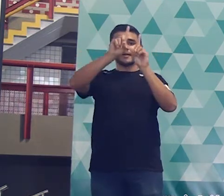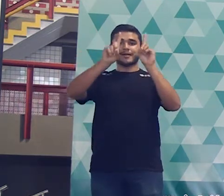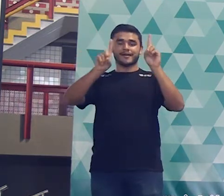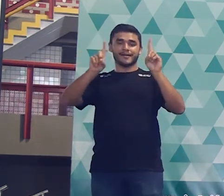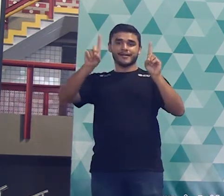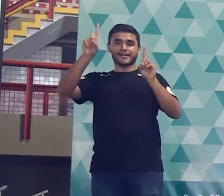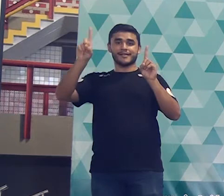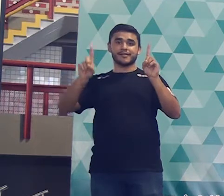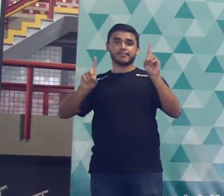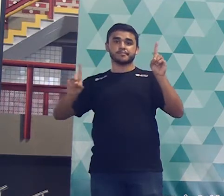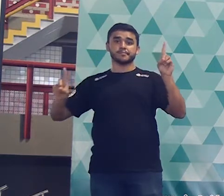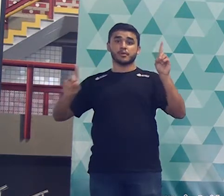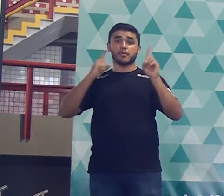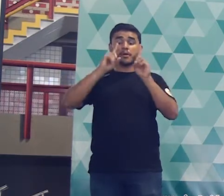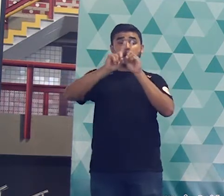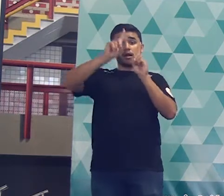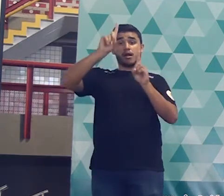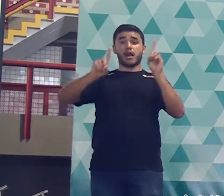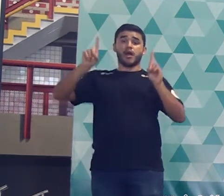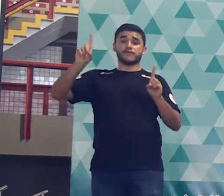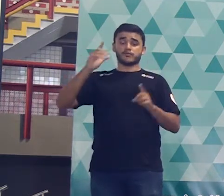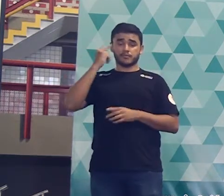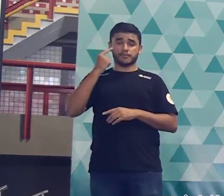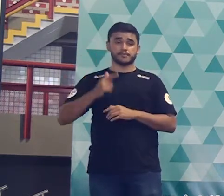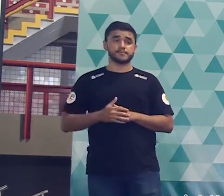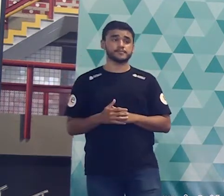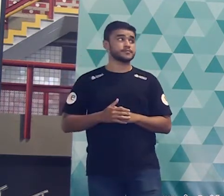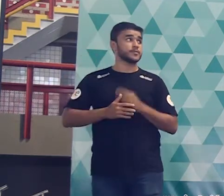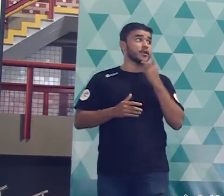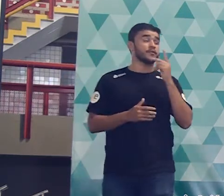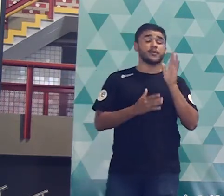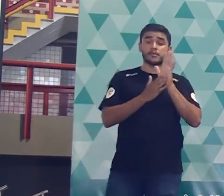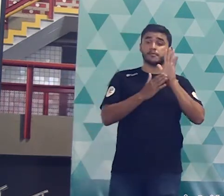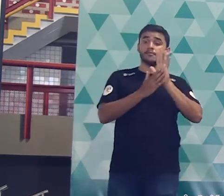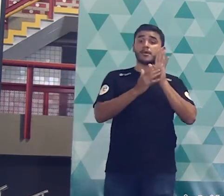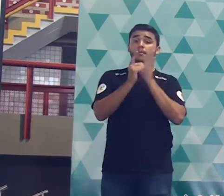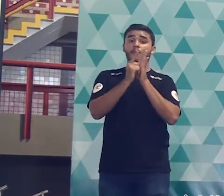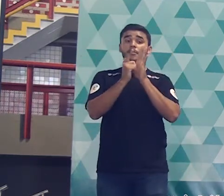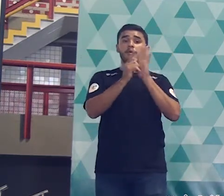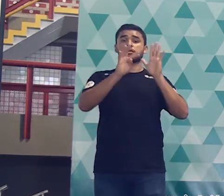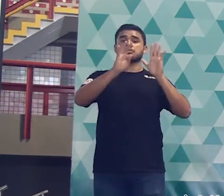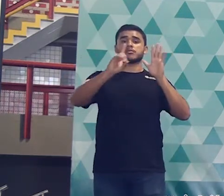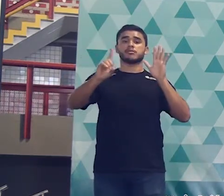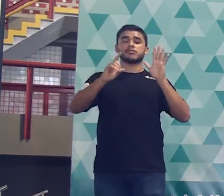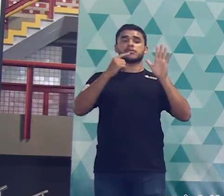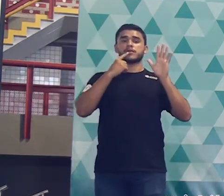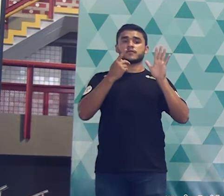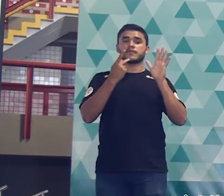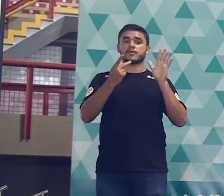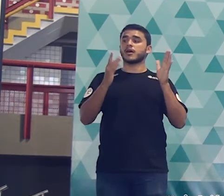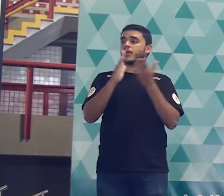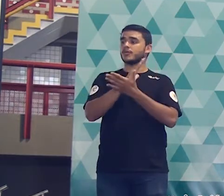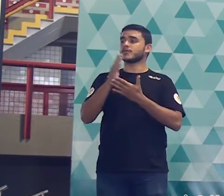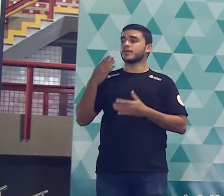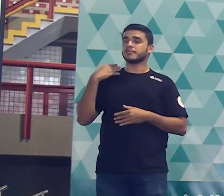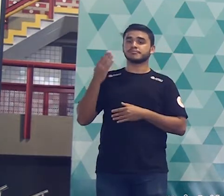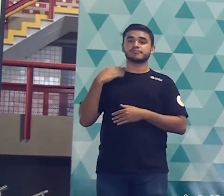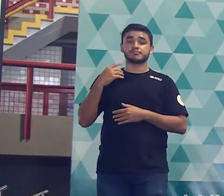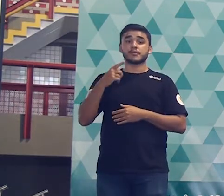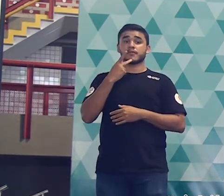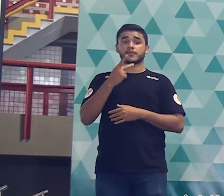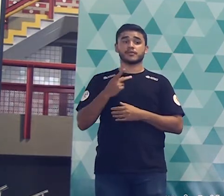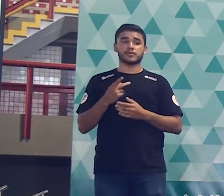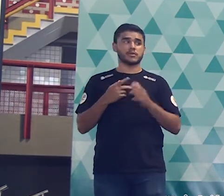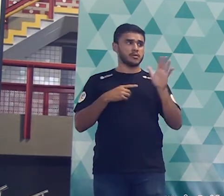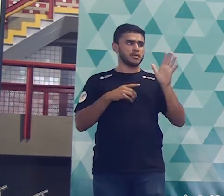vocês é o seguinte, uma reação de combustão. Esse material que vocês têm em mãos, esse TD, que para muitos está servindo como leque, ele pode